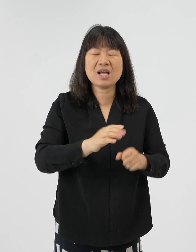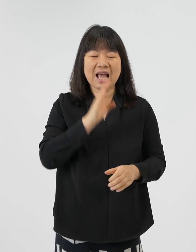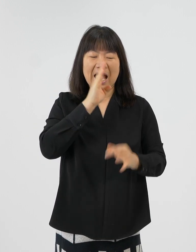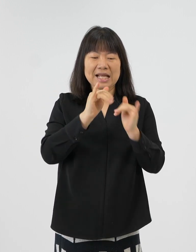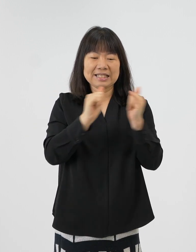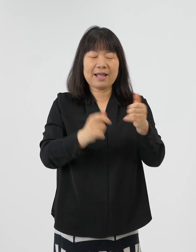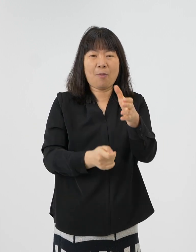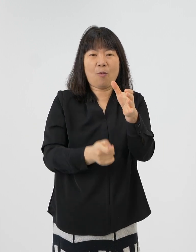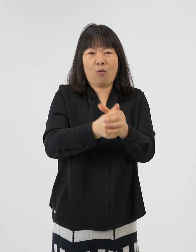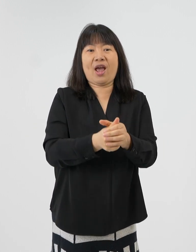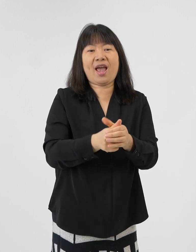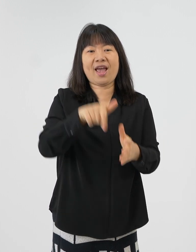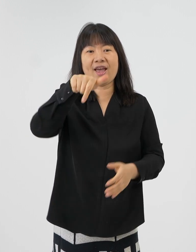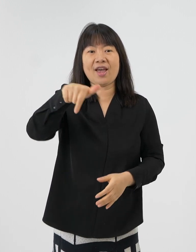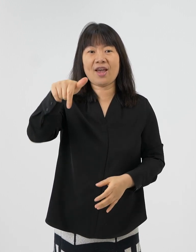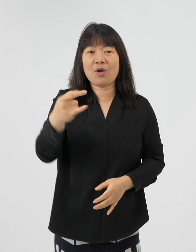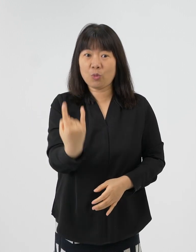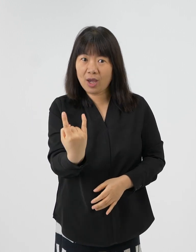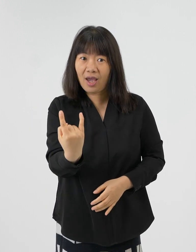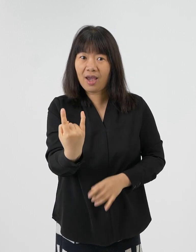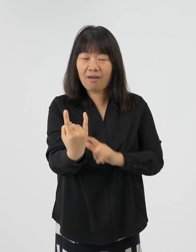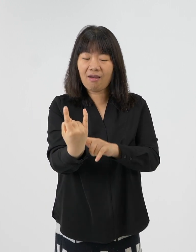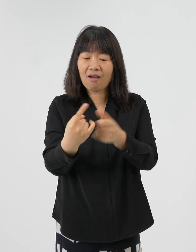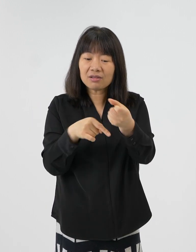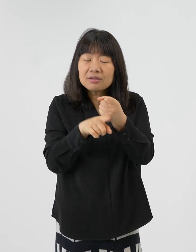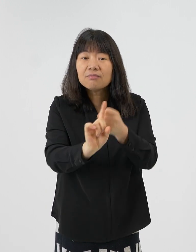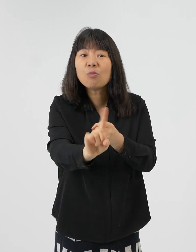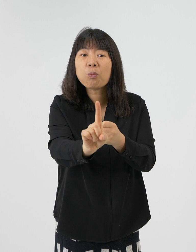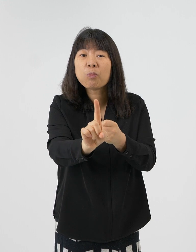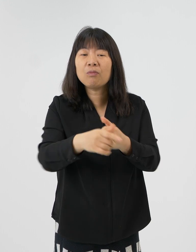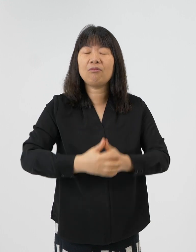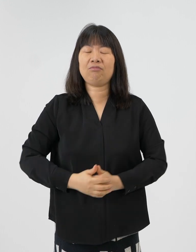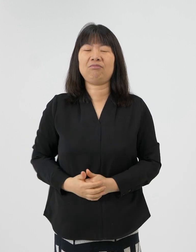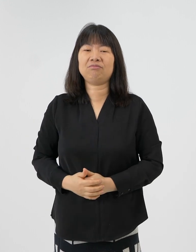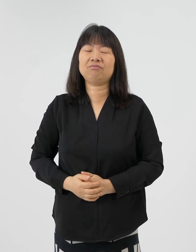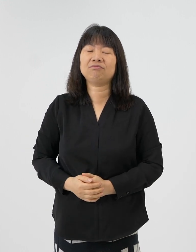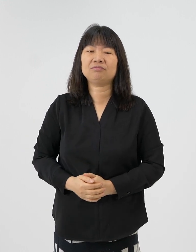꾀. 자, 이 꾀라는 말은 무슨 뜻인가 하면,